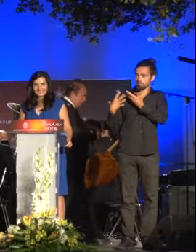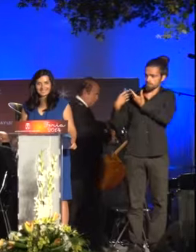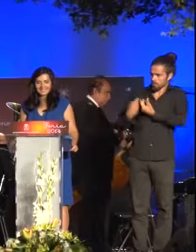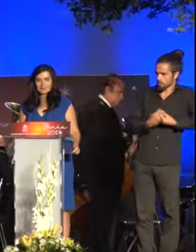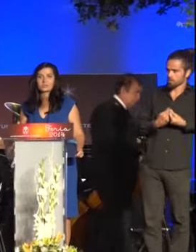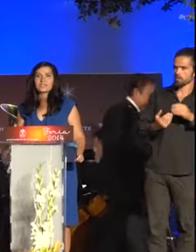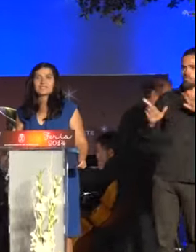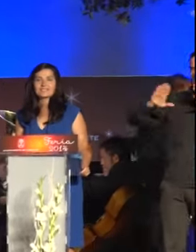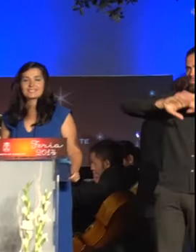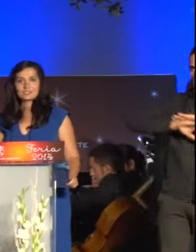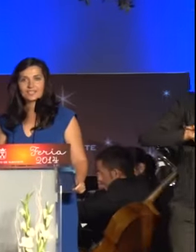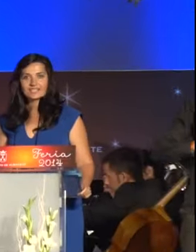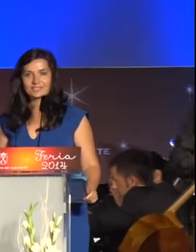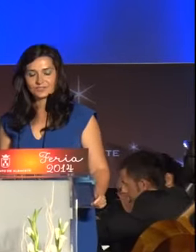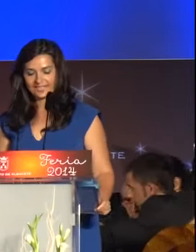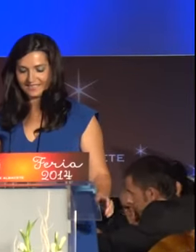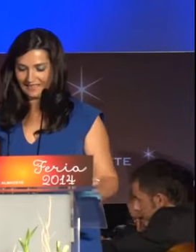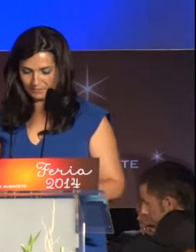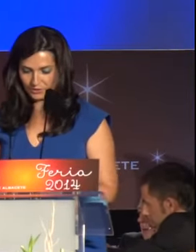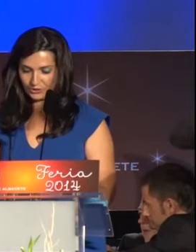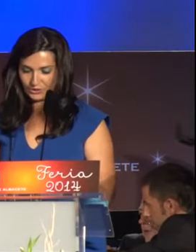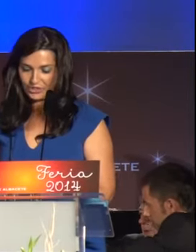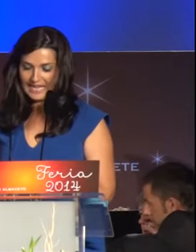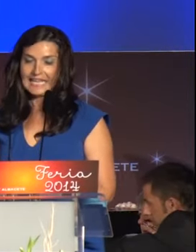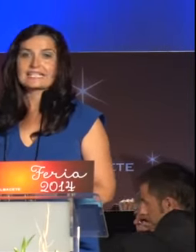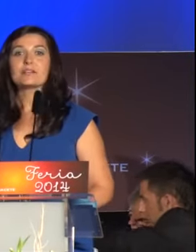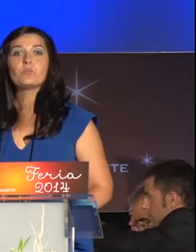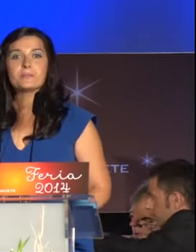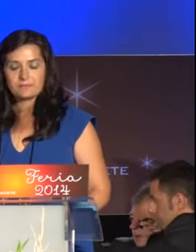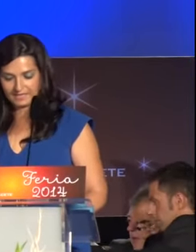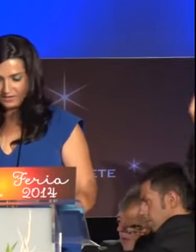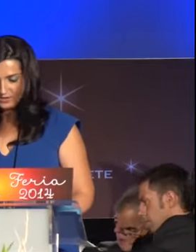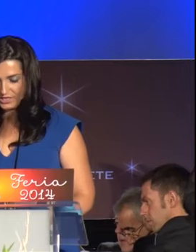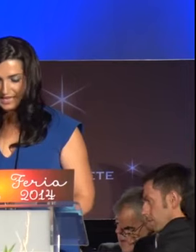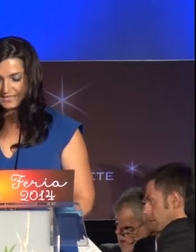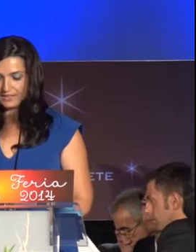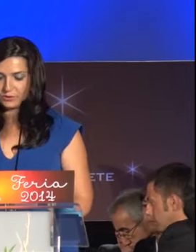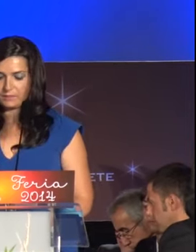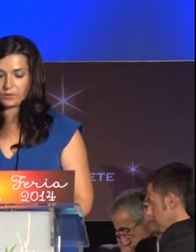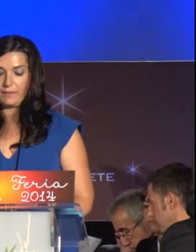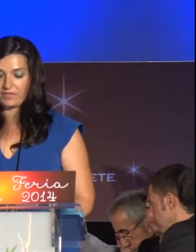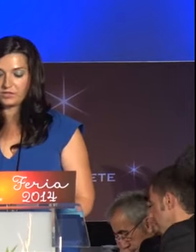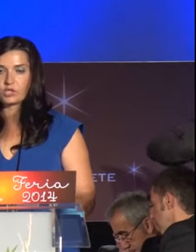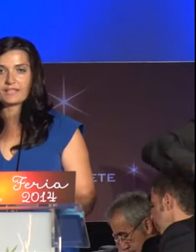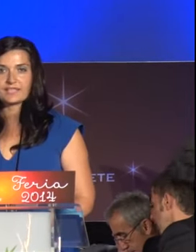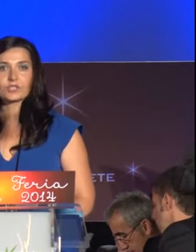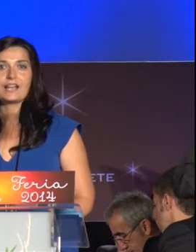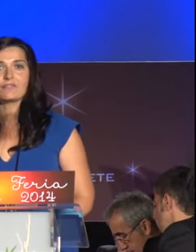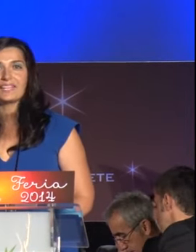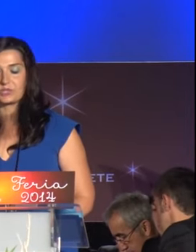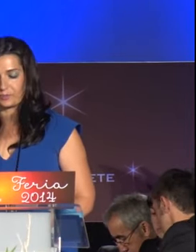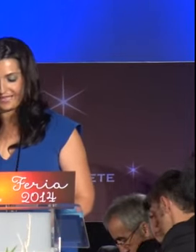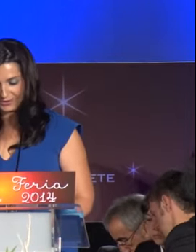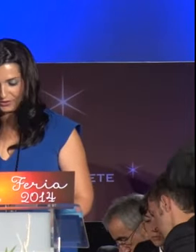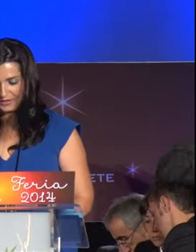Buenas noches, autoridades, señoras, señores, amigos todos. Sean muy bienvenidos a este acto de proclamación de los manchegos